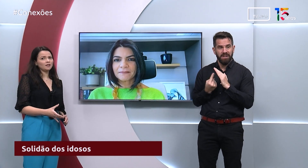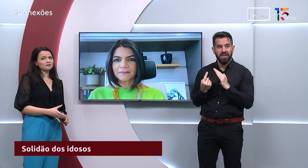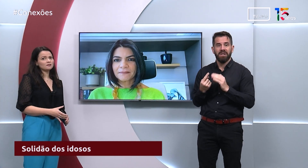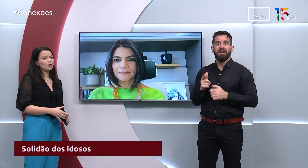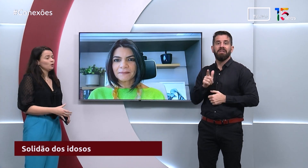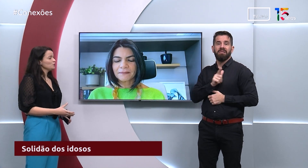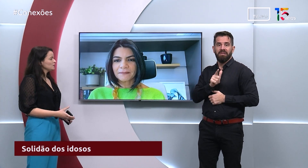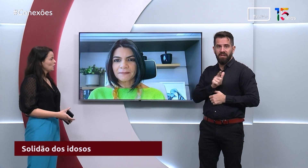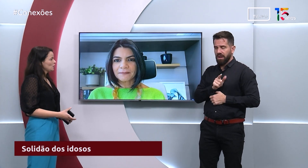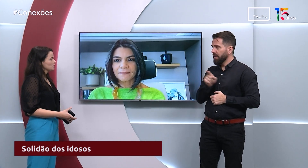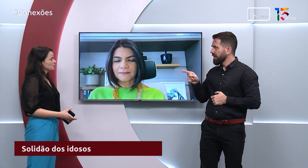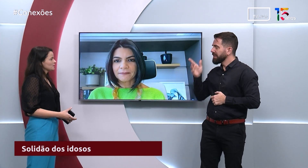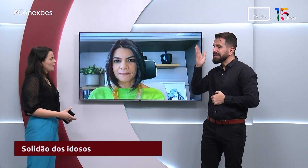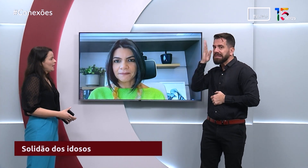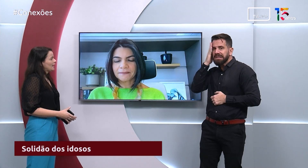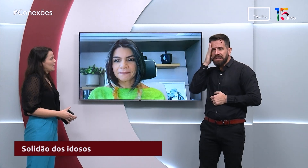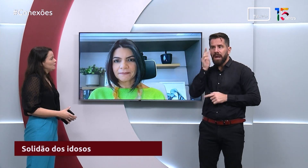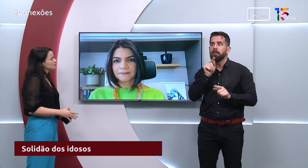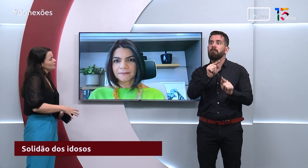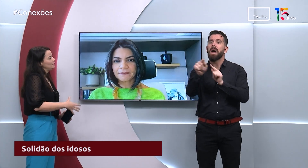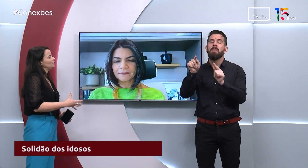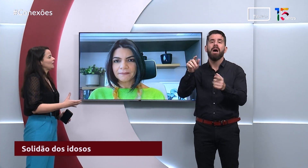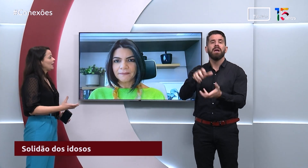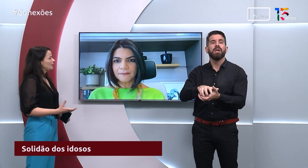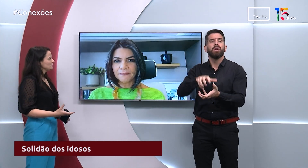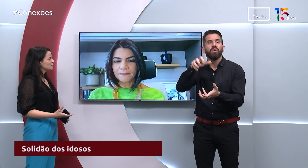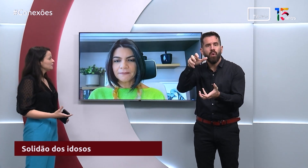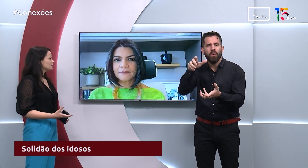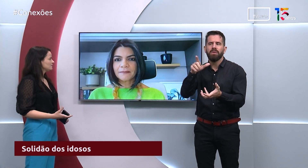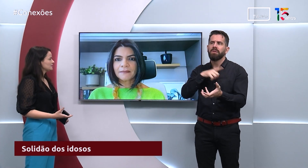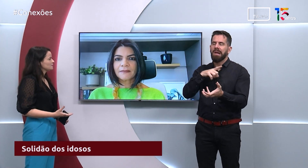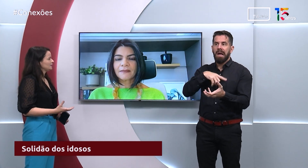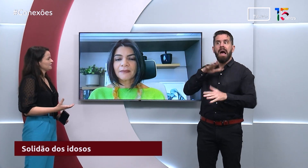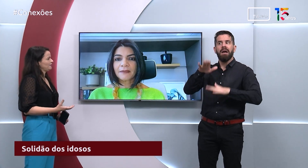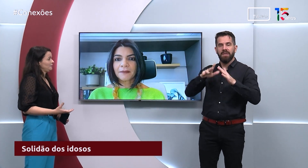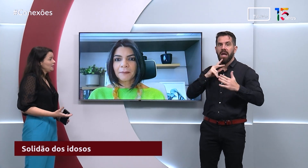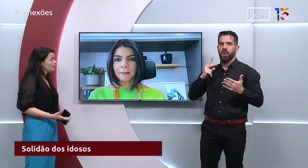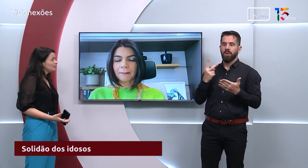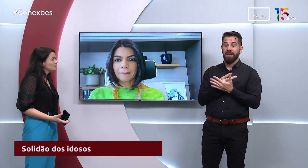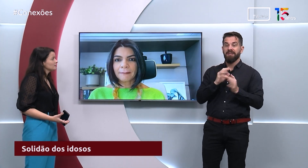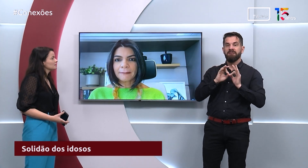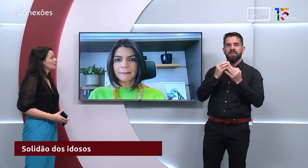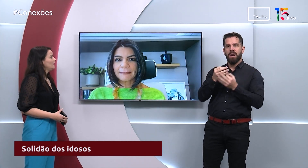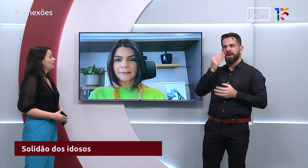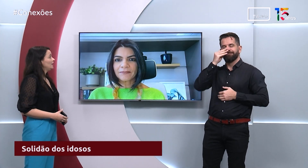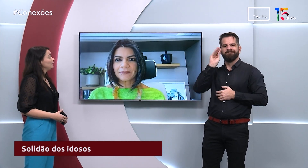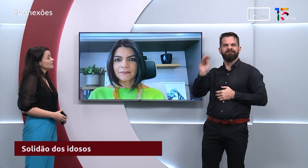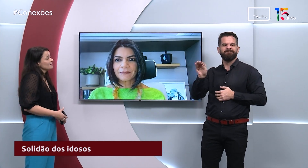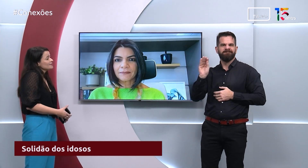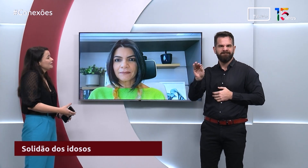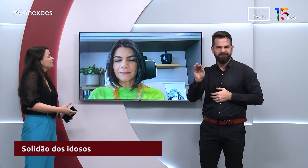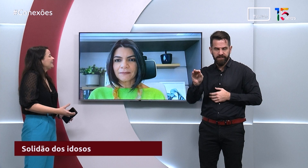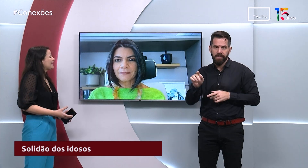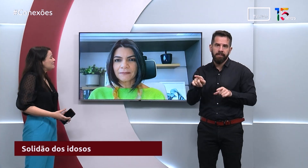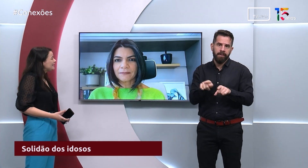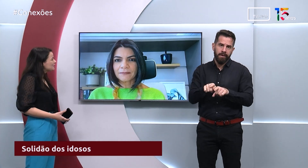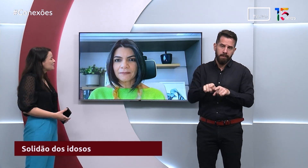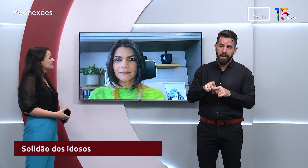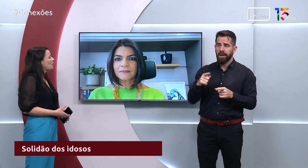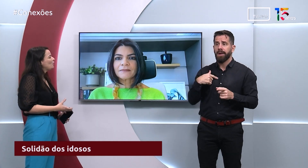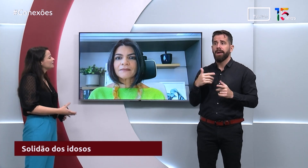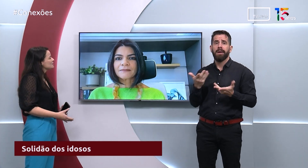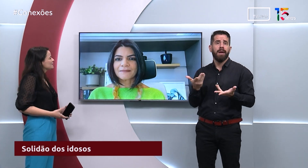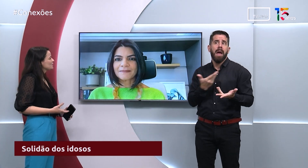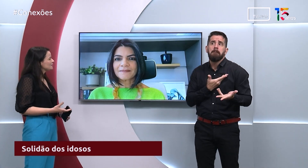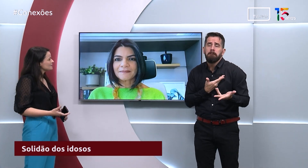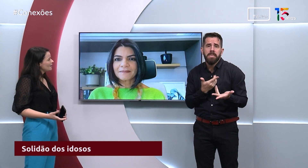muitas vezes os idosos acabam sendo abandonados, muitas vezes pelas famílias, muitas vezes também não têm amigos,